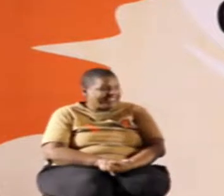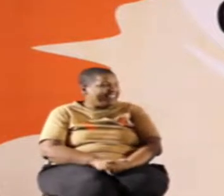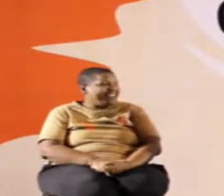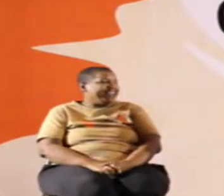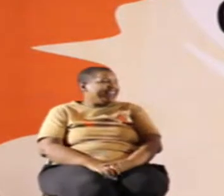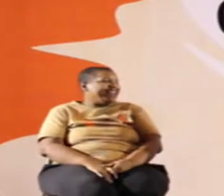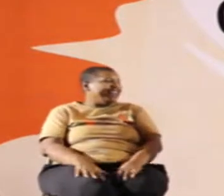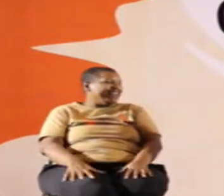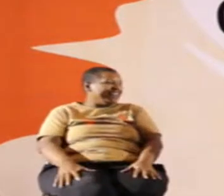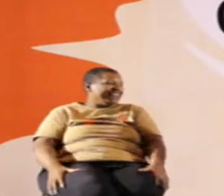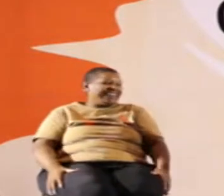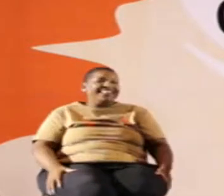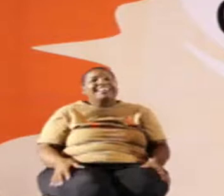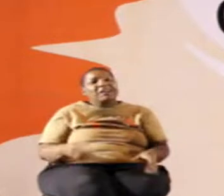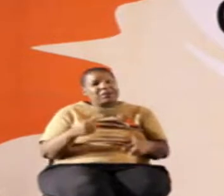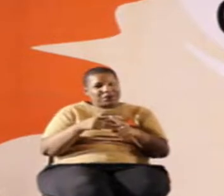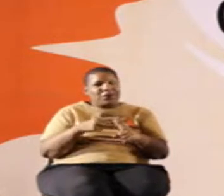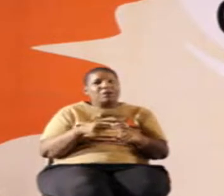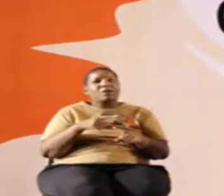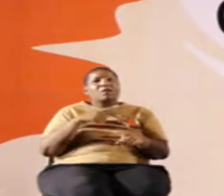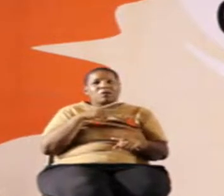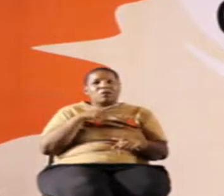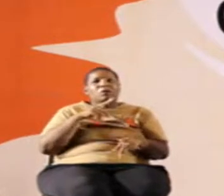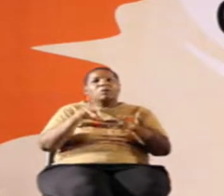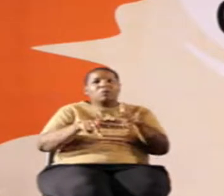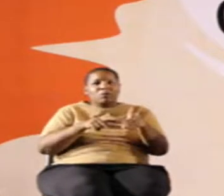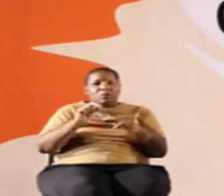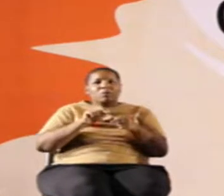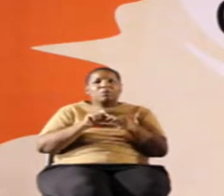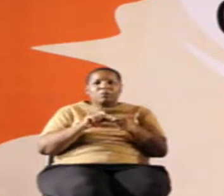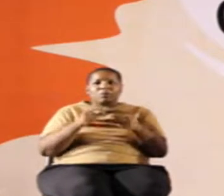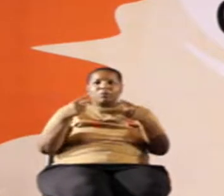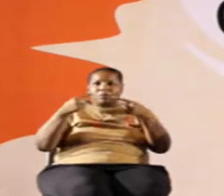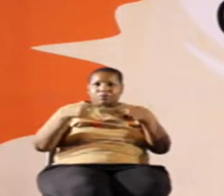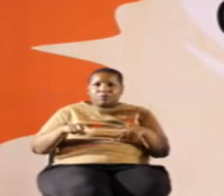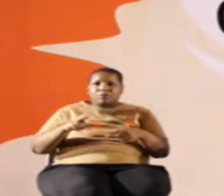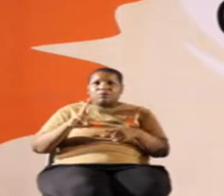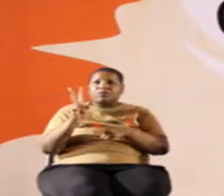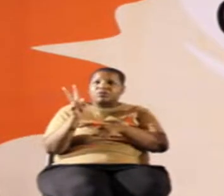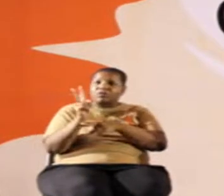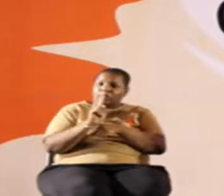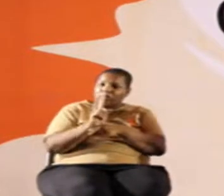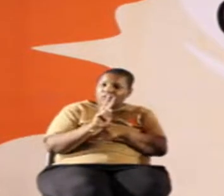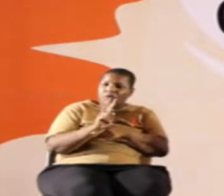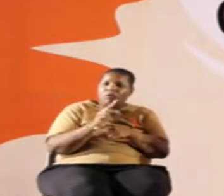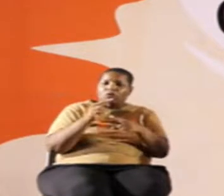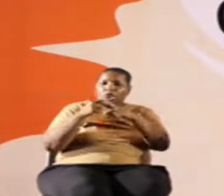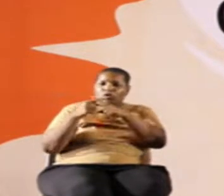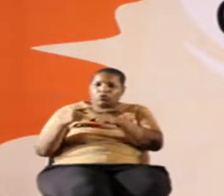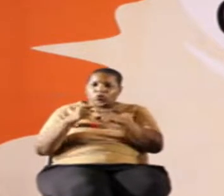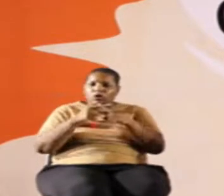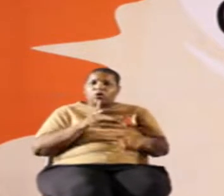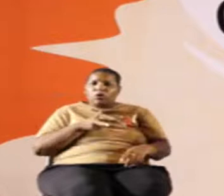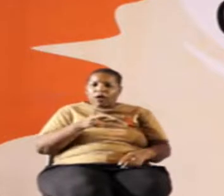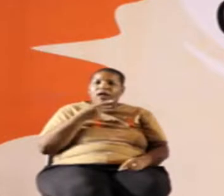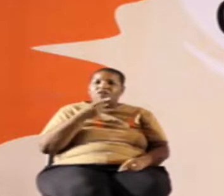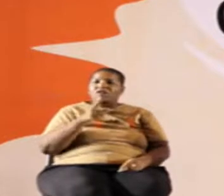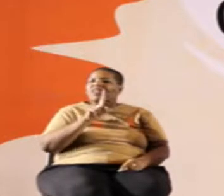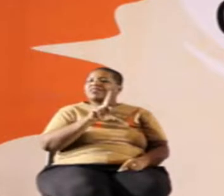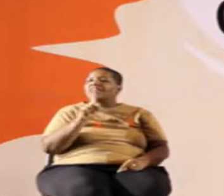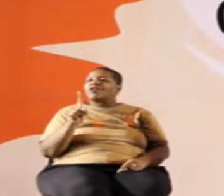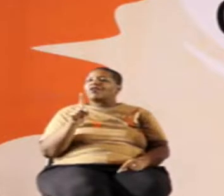Porque o povo está fazendo isso, né? O antirracismo é vigilância e disputa constante. É dizer não, é